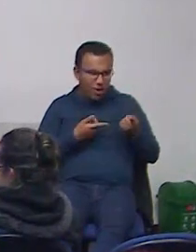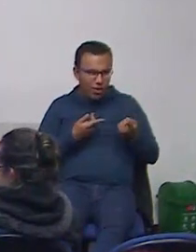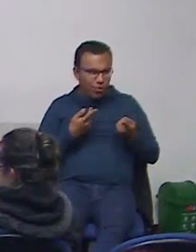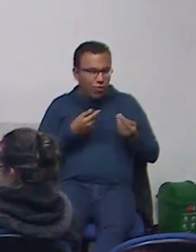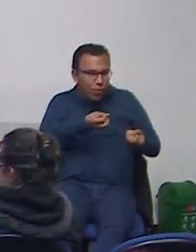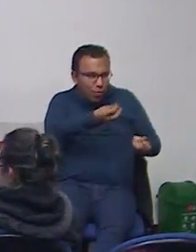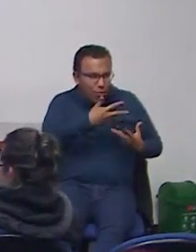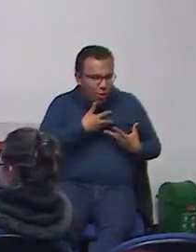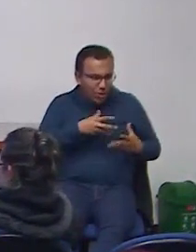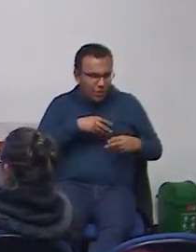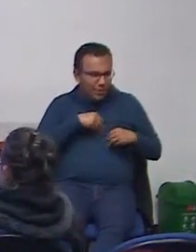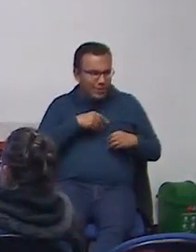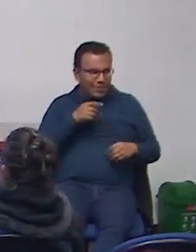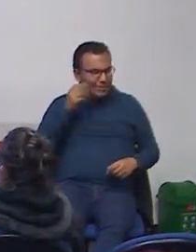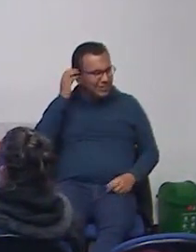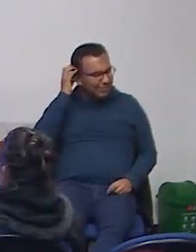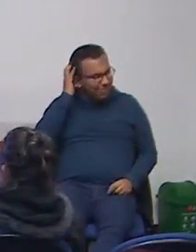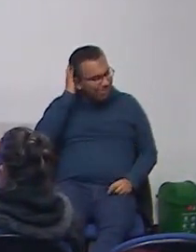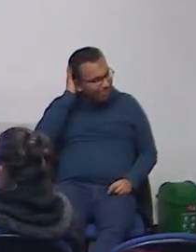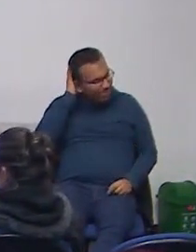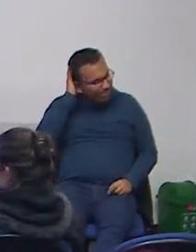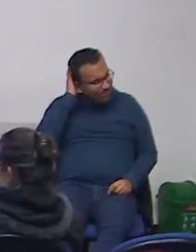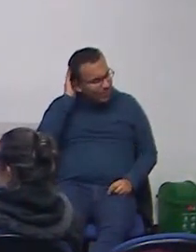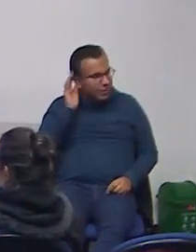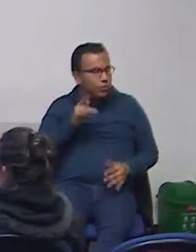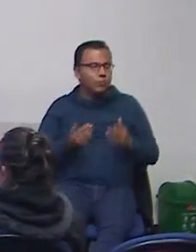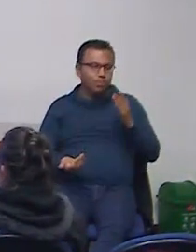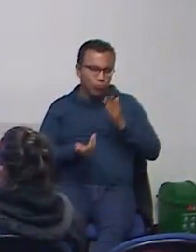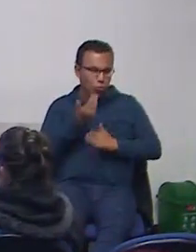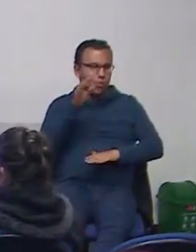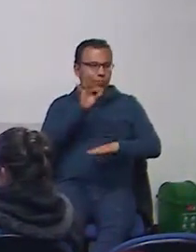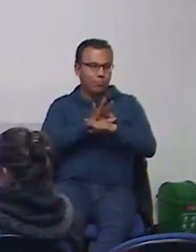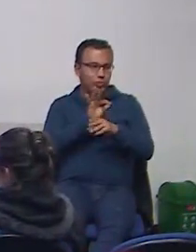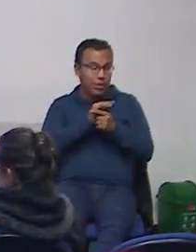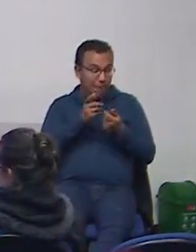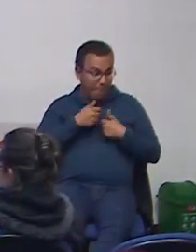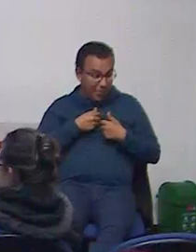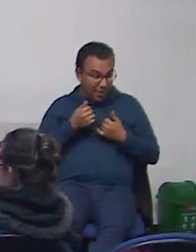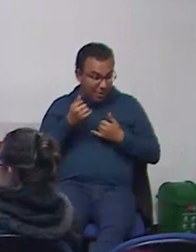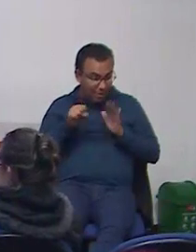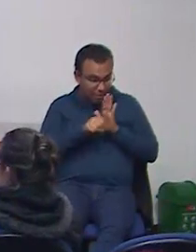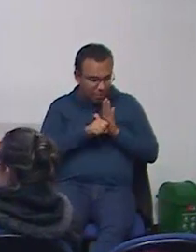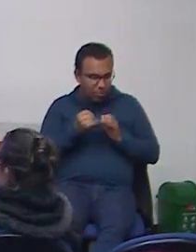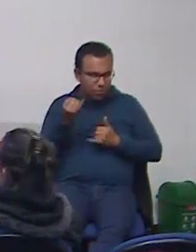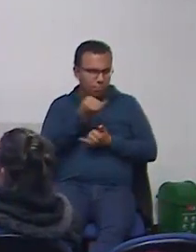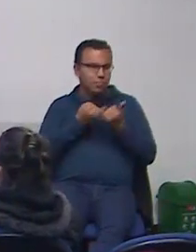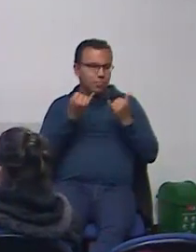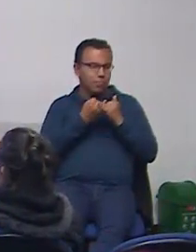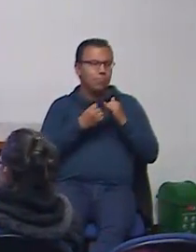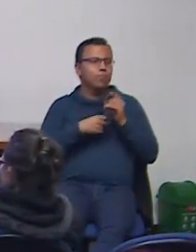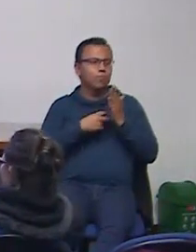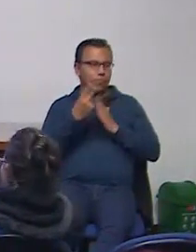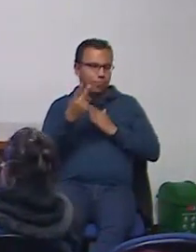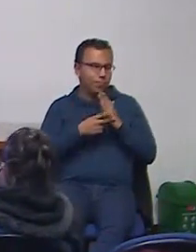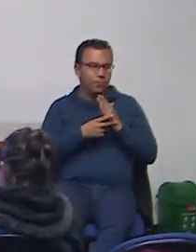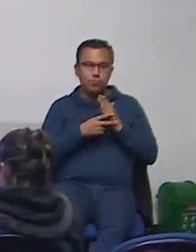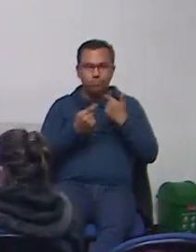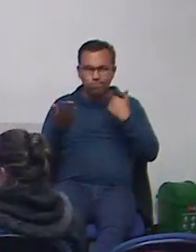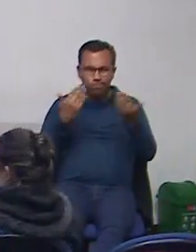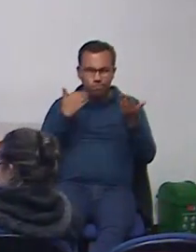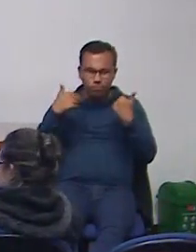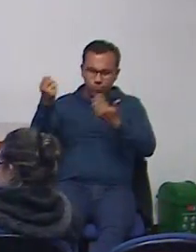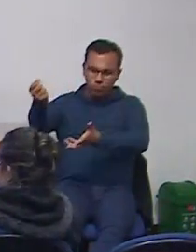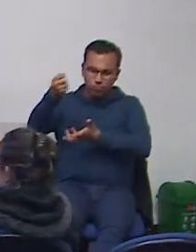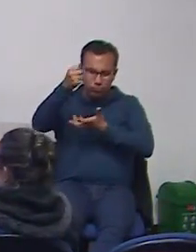donaciones entonces pues decidí crearla con el fin con ese fin y con ese propósito de Buscar proyectos para financiar a la